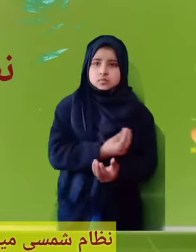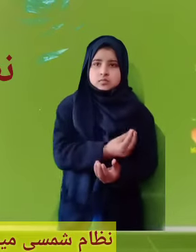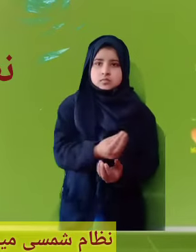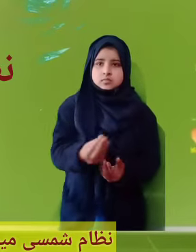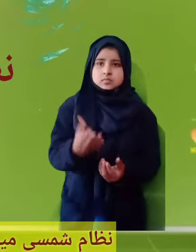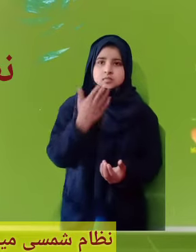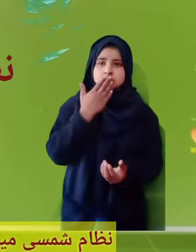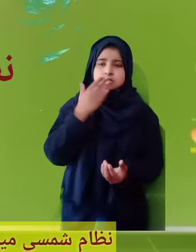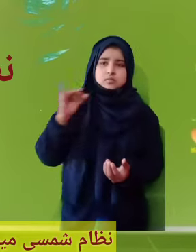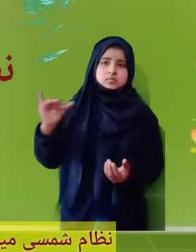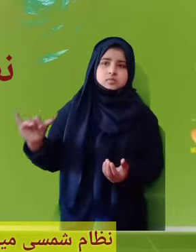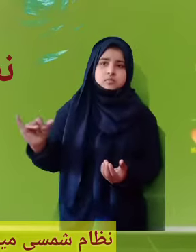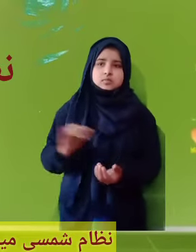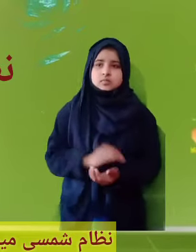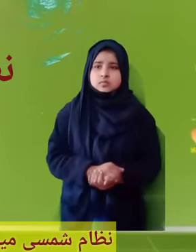सियारे थे।